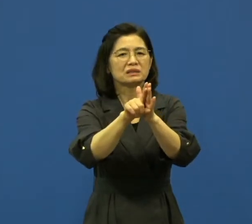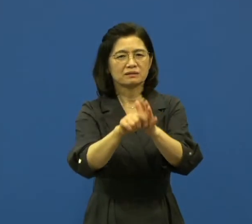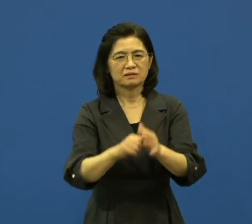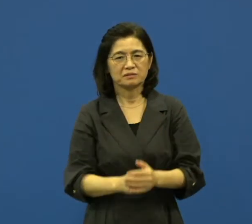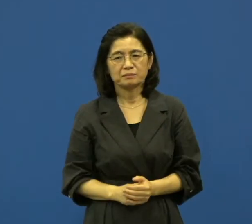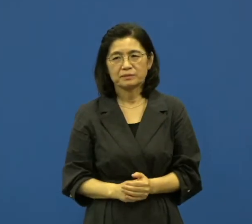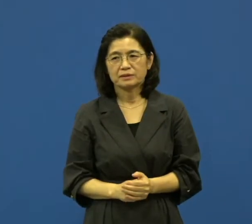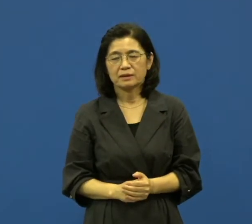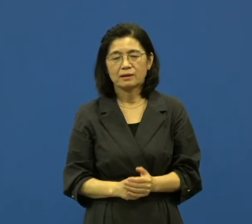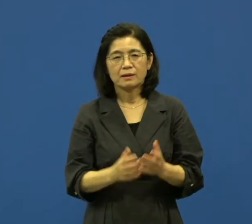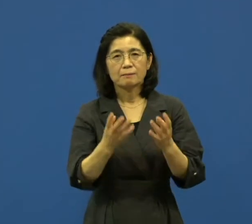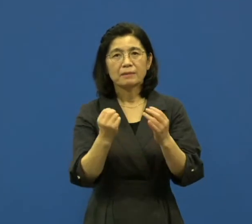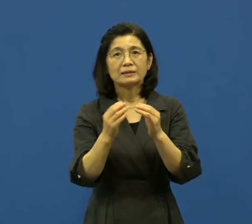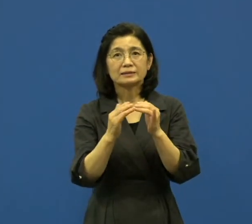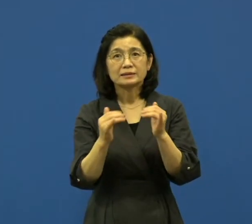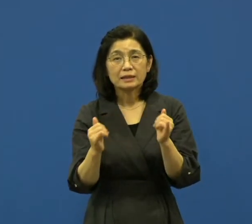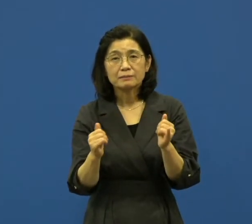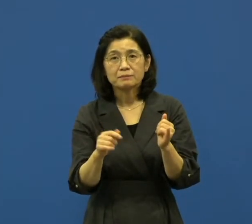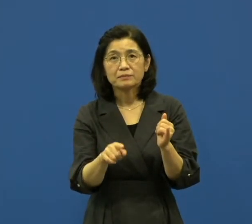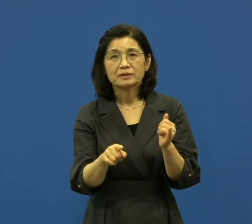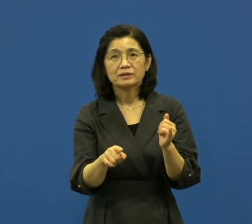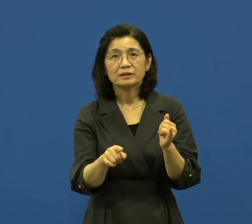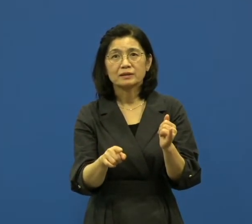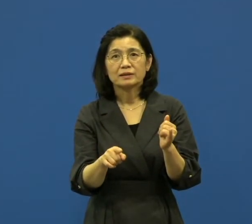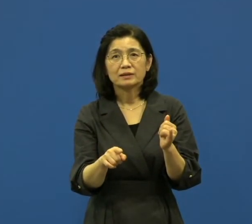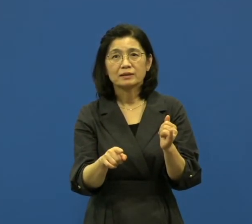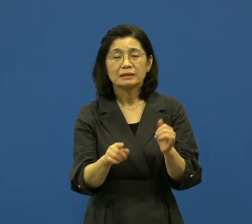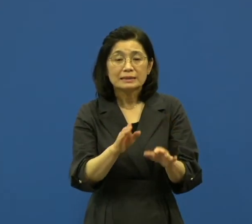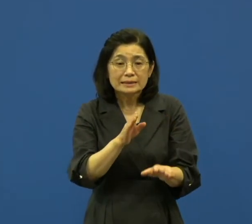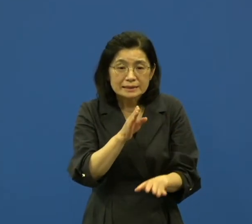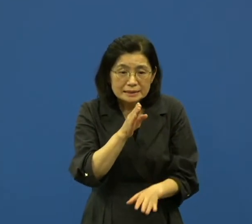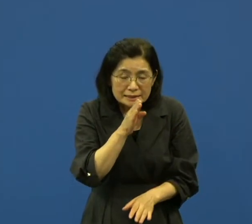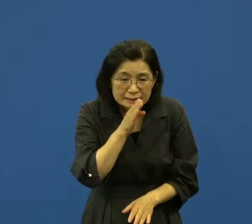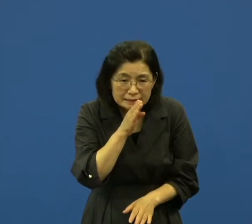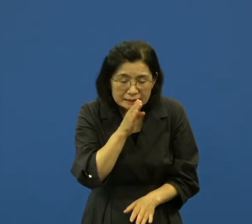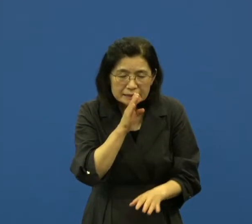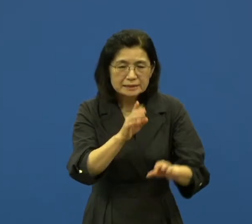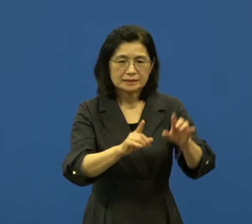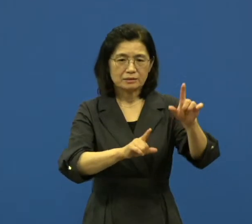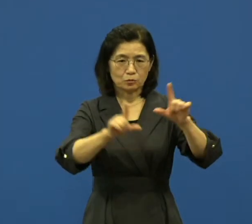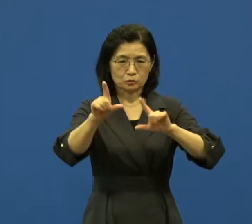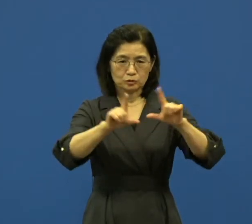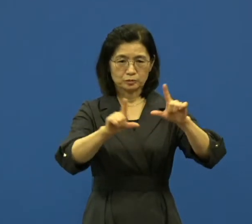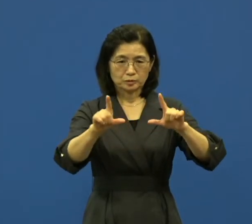많은 사람들이 실제라고 생각하는 현실은 사실은 실제가 아니에요.